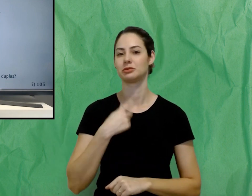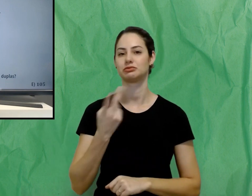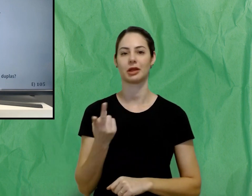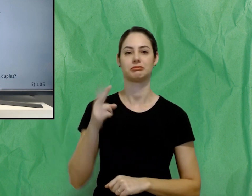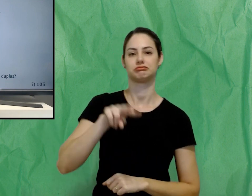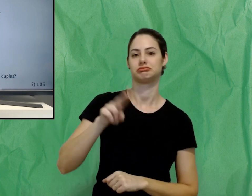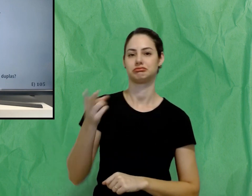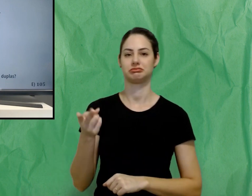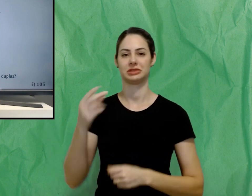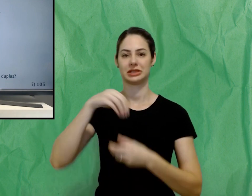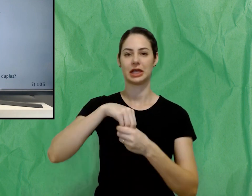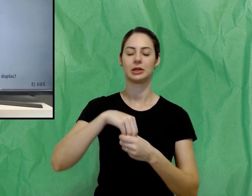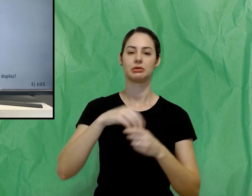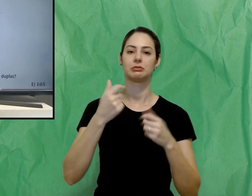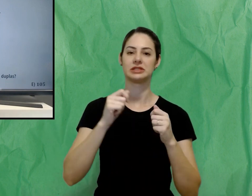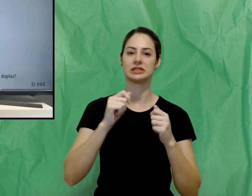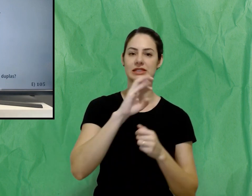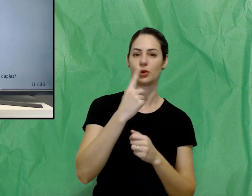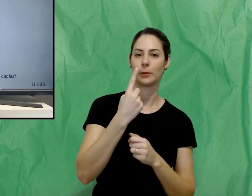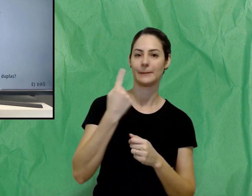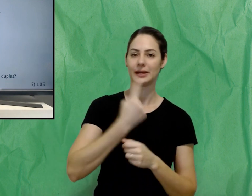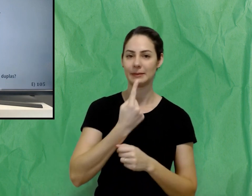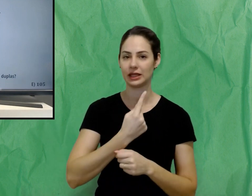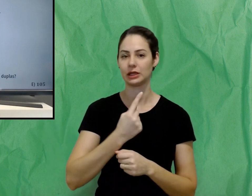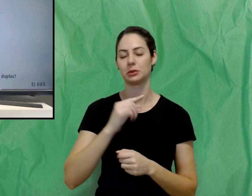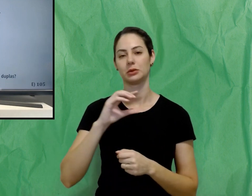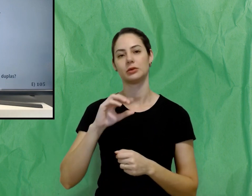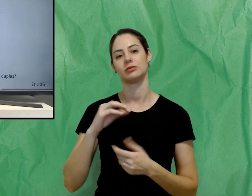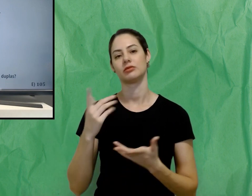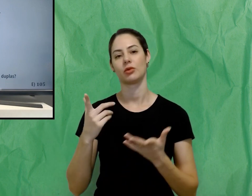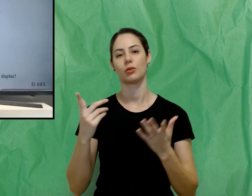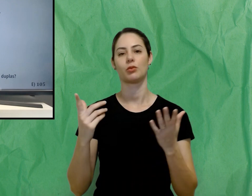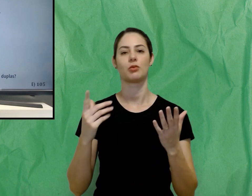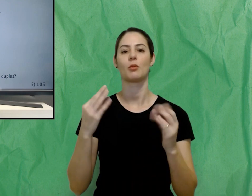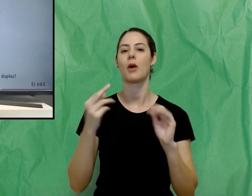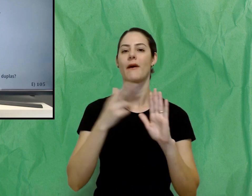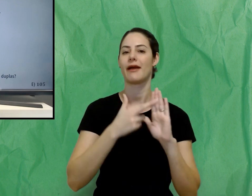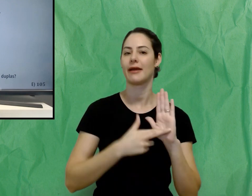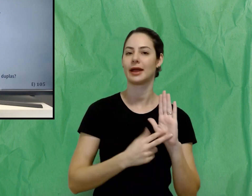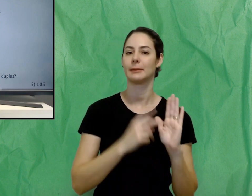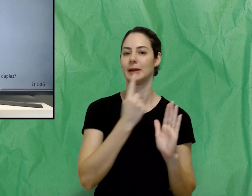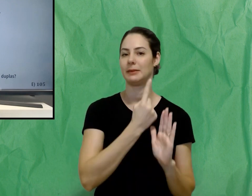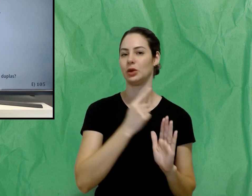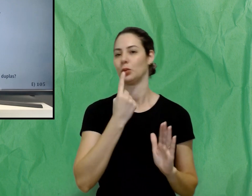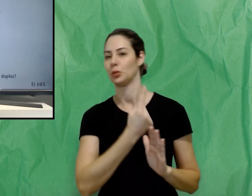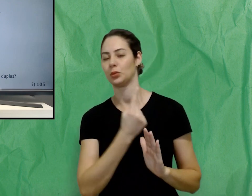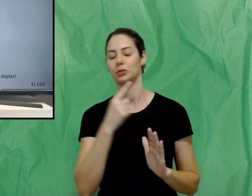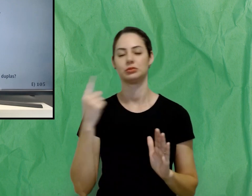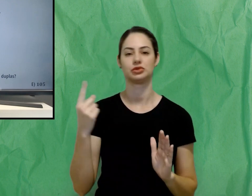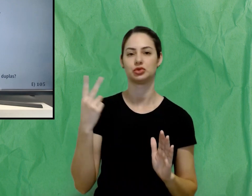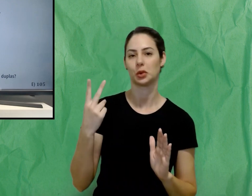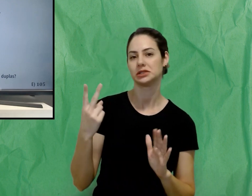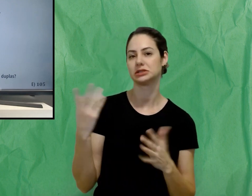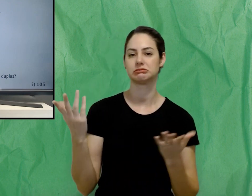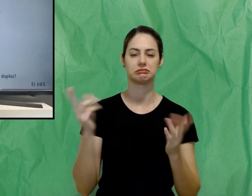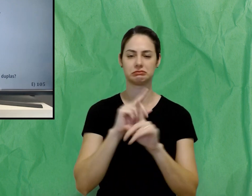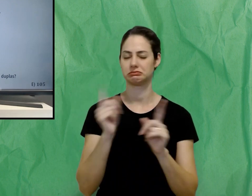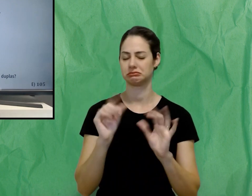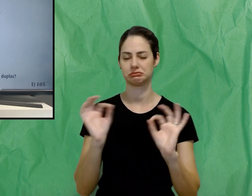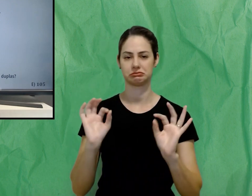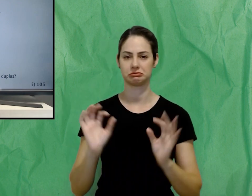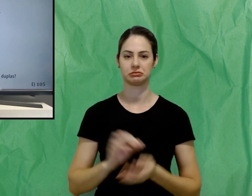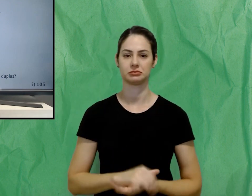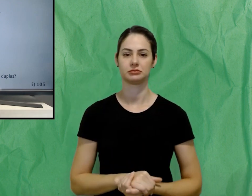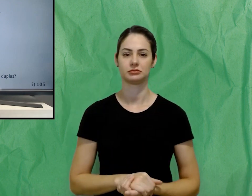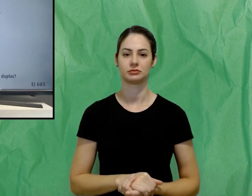da dupla e não existe também ordem entre as duplas. Então, eu posso pensar que o C1 ele pode entrar,